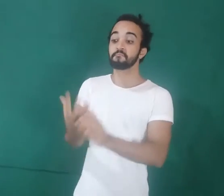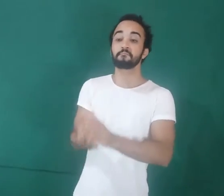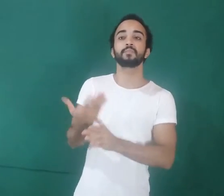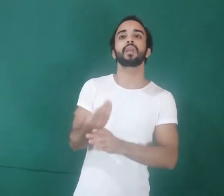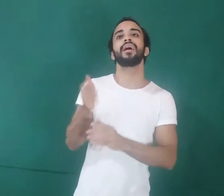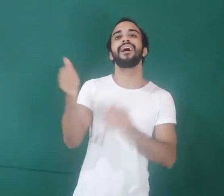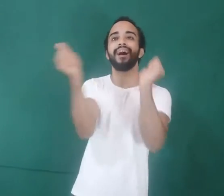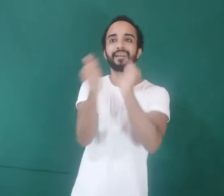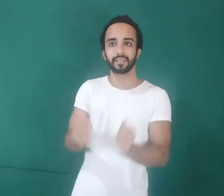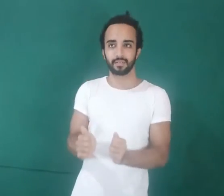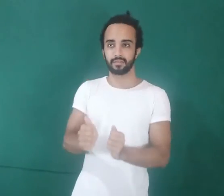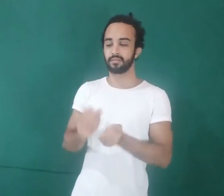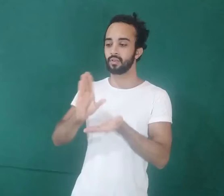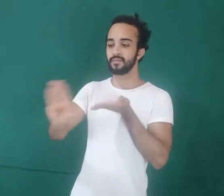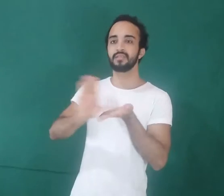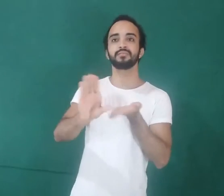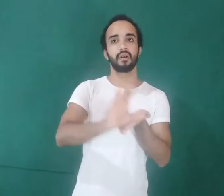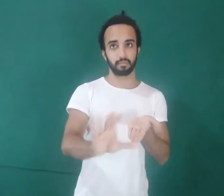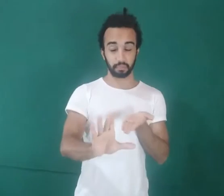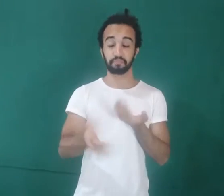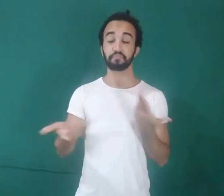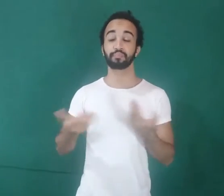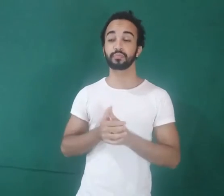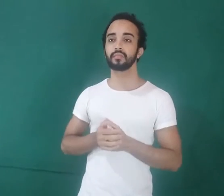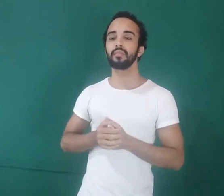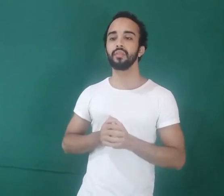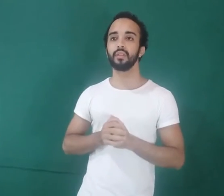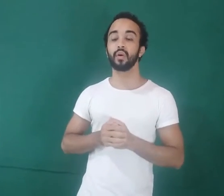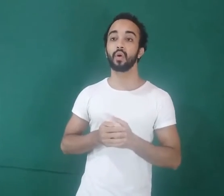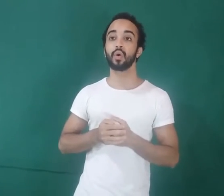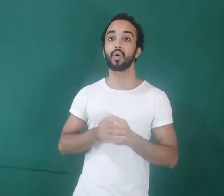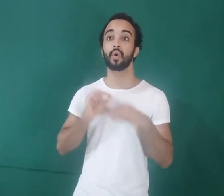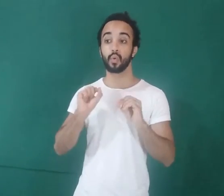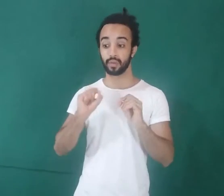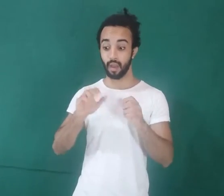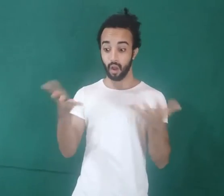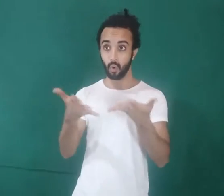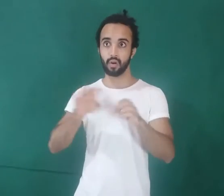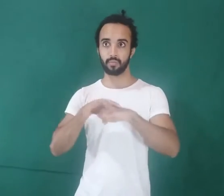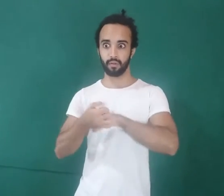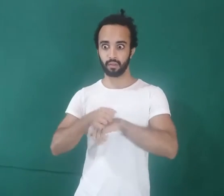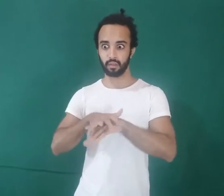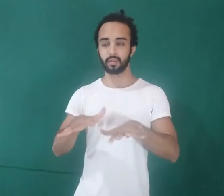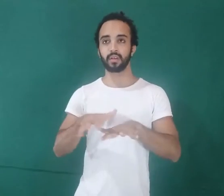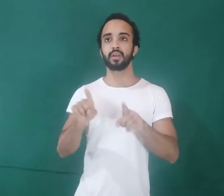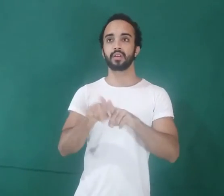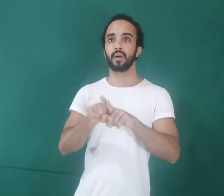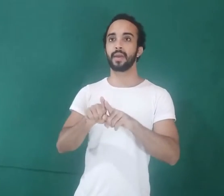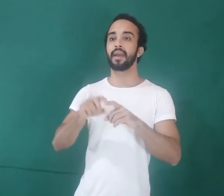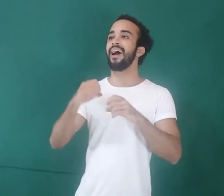financiadas. E aí, com a chegada da pandemia e com essa expansão da internet, você acha que o solo